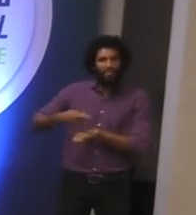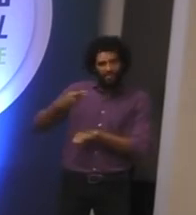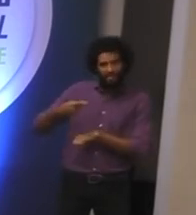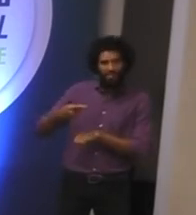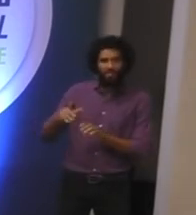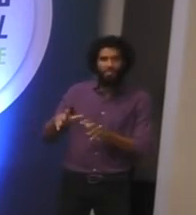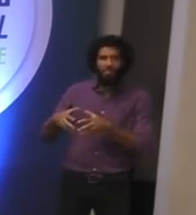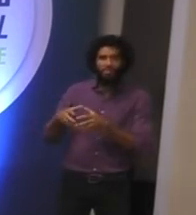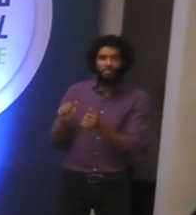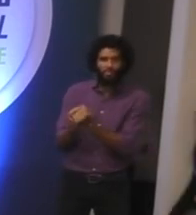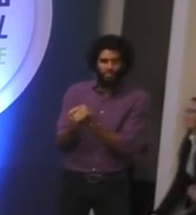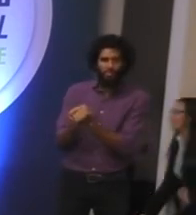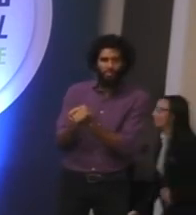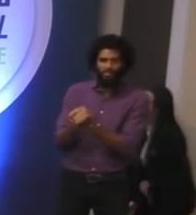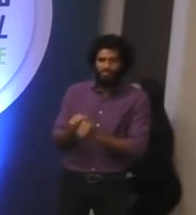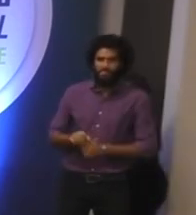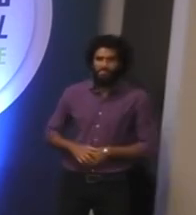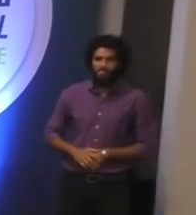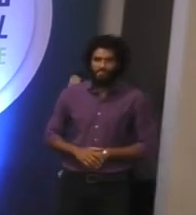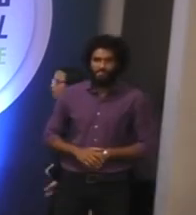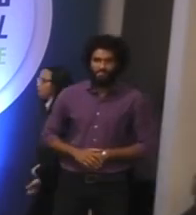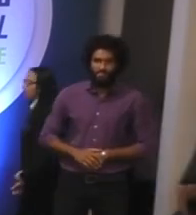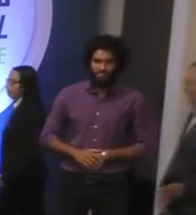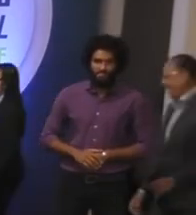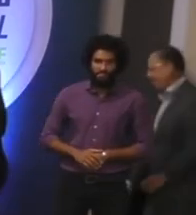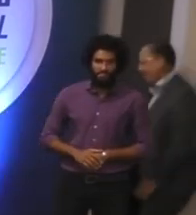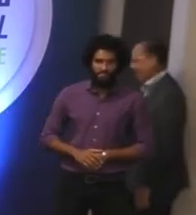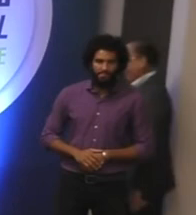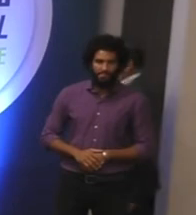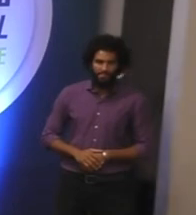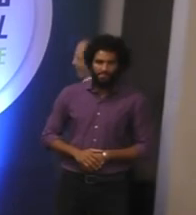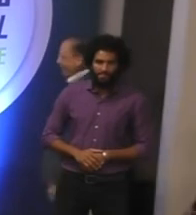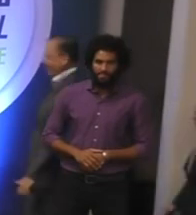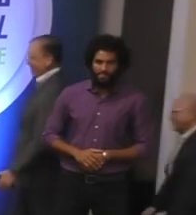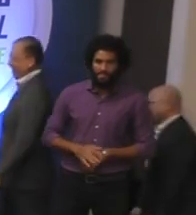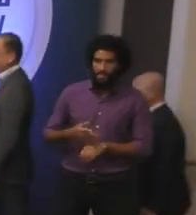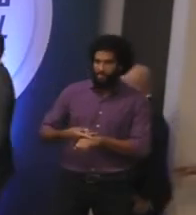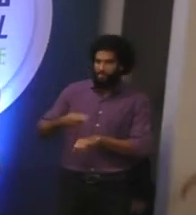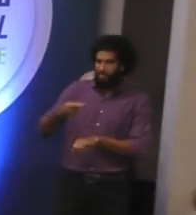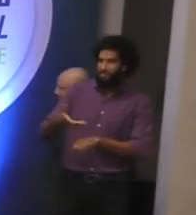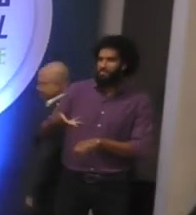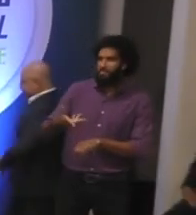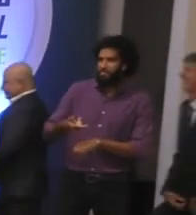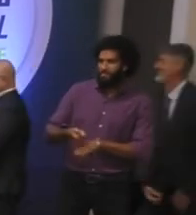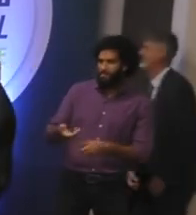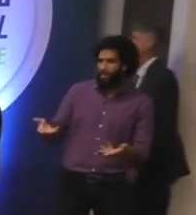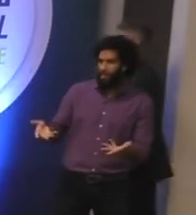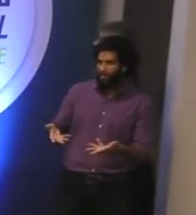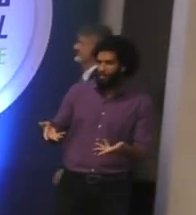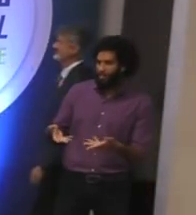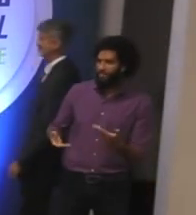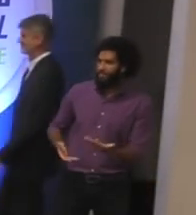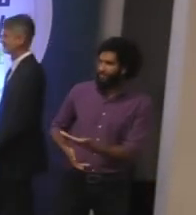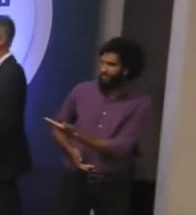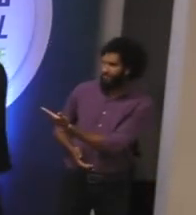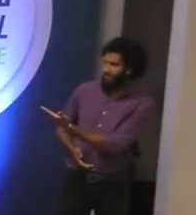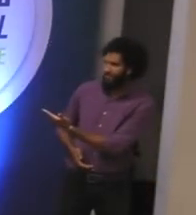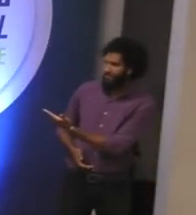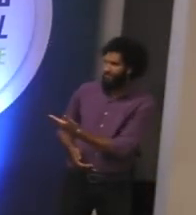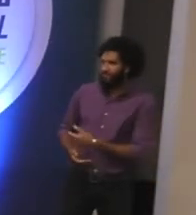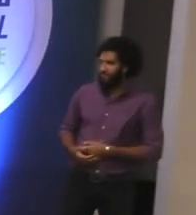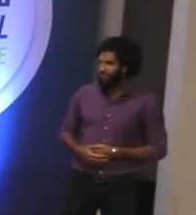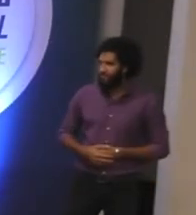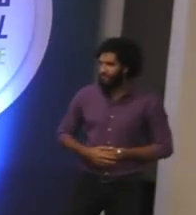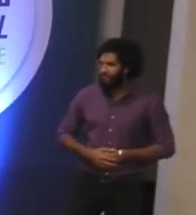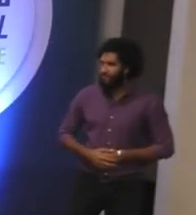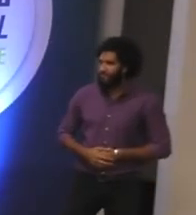equipe também, venha com a equipe. A última premiação desta tarde, grande premiação para a CPFL Santa Cruz.